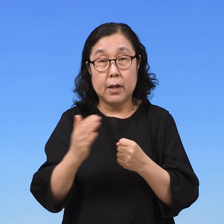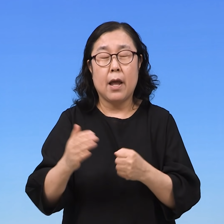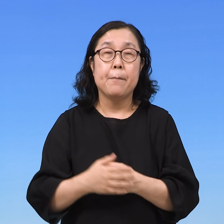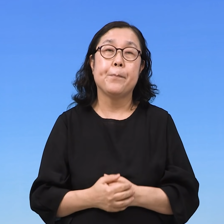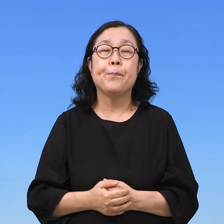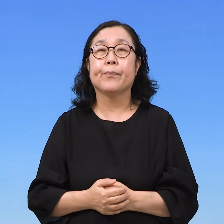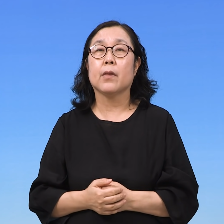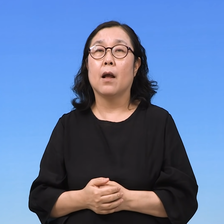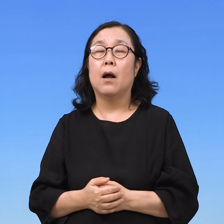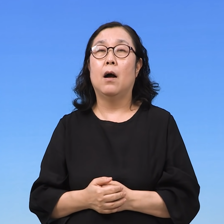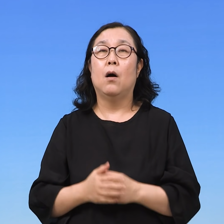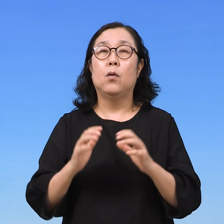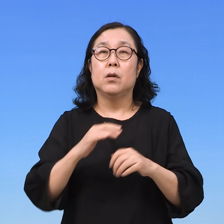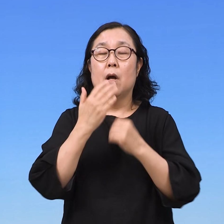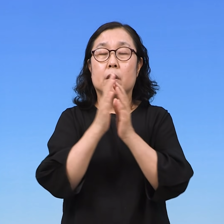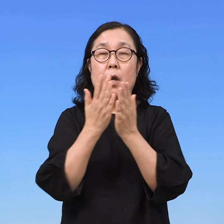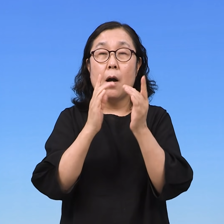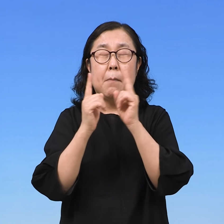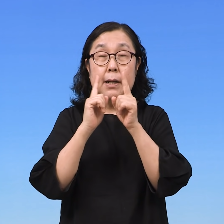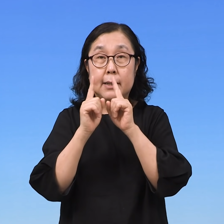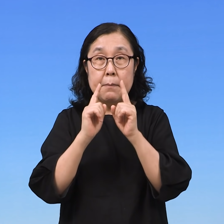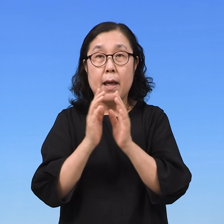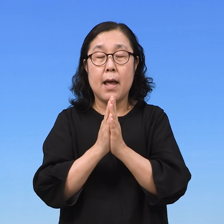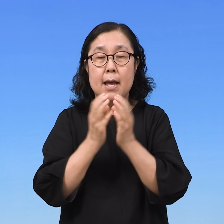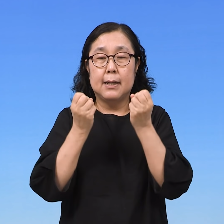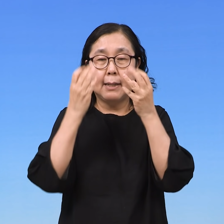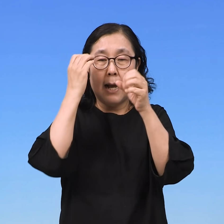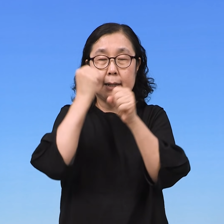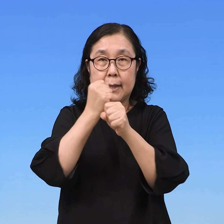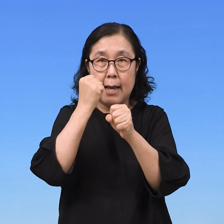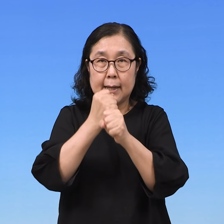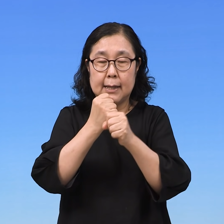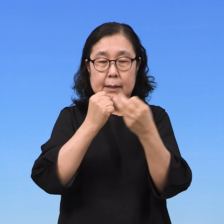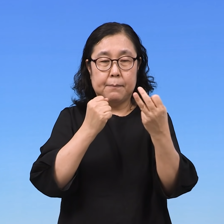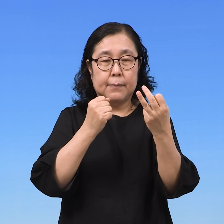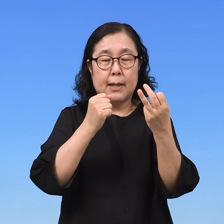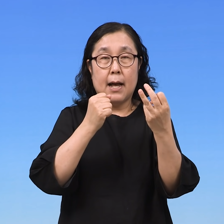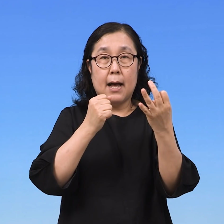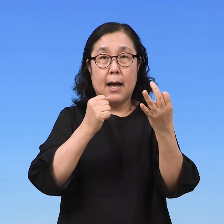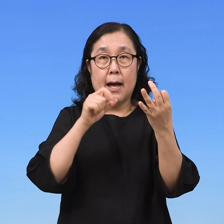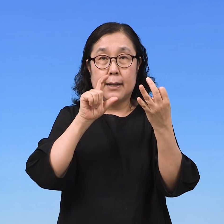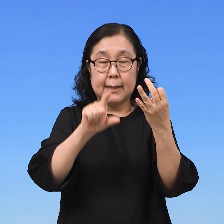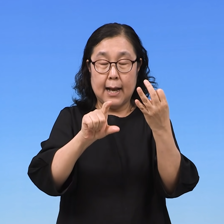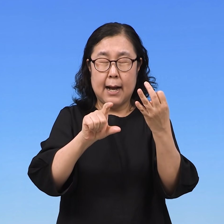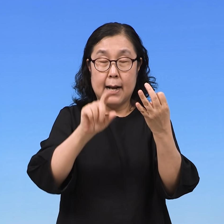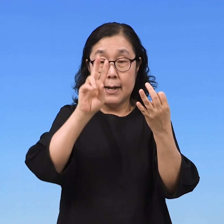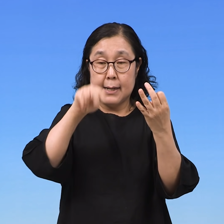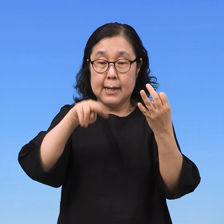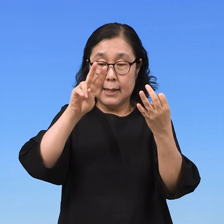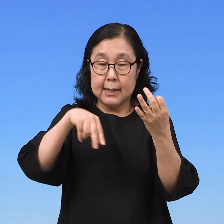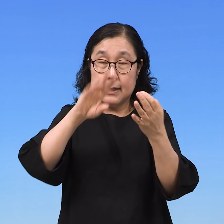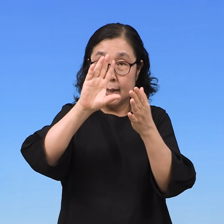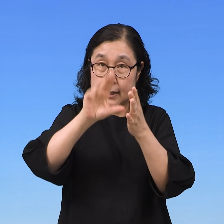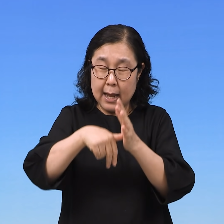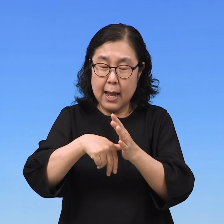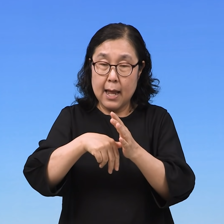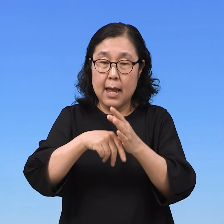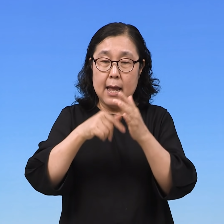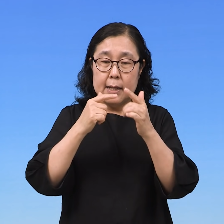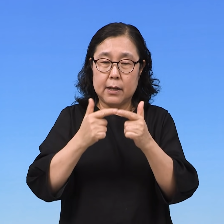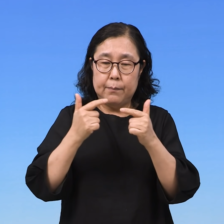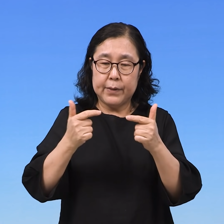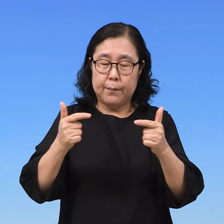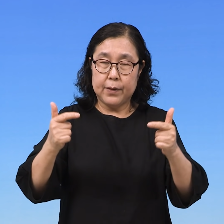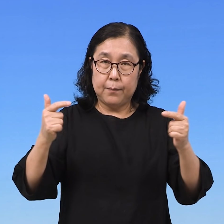이런 점에서 저는 오늘 본문을 포함한 창세기 14장을 읽으면서 점점 더